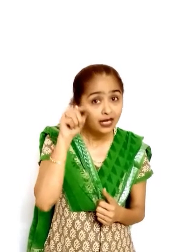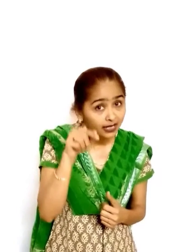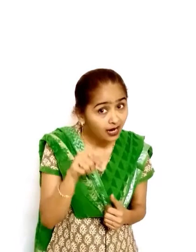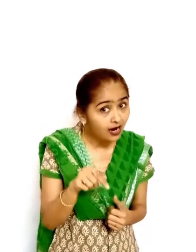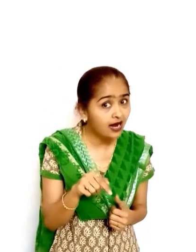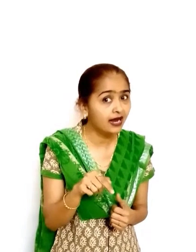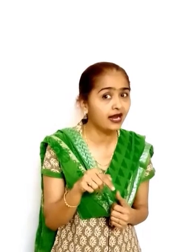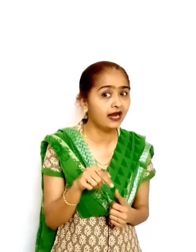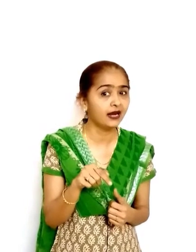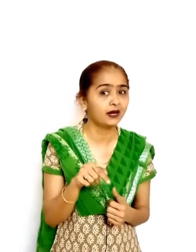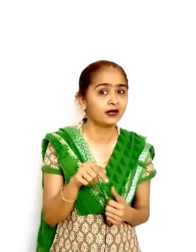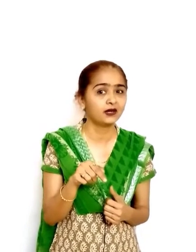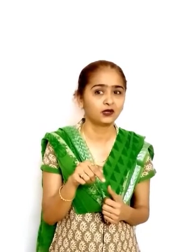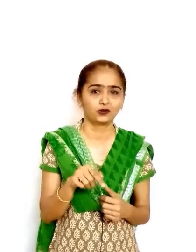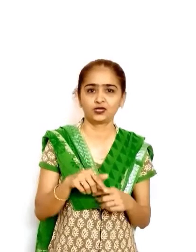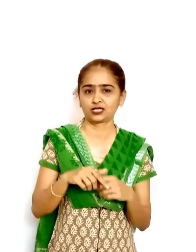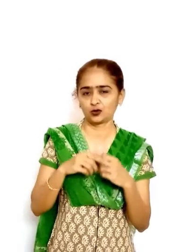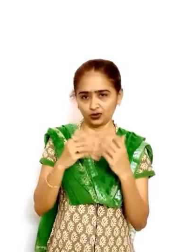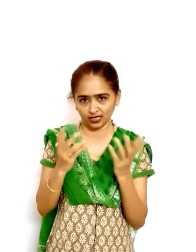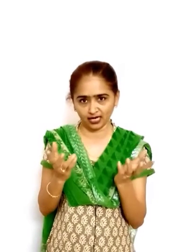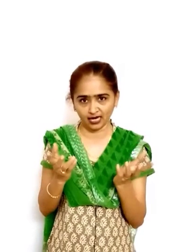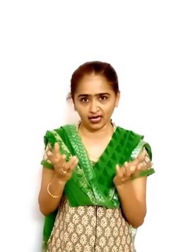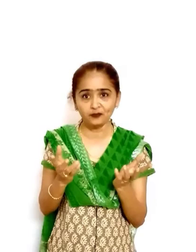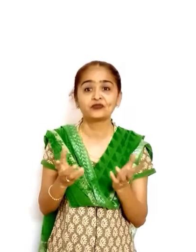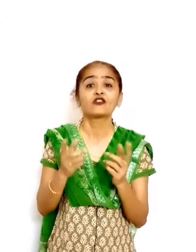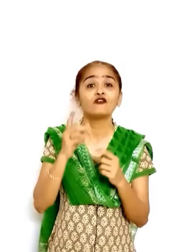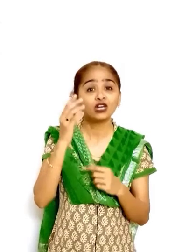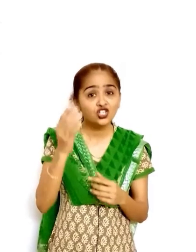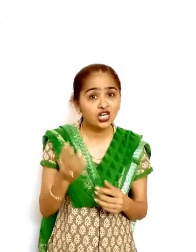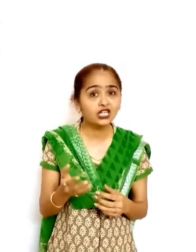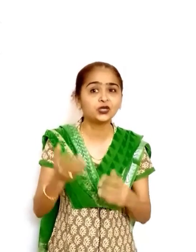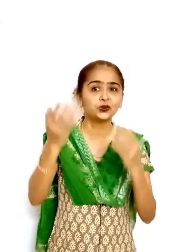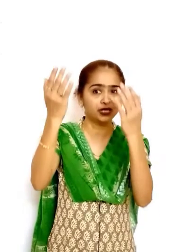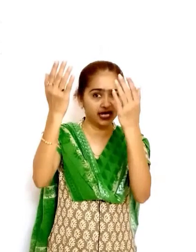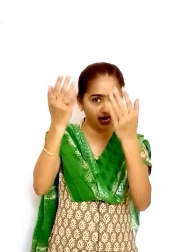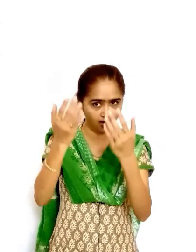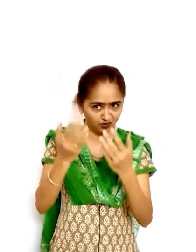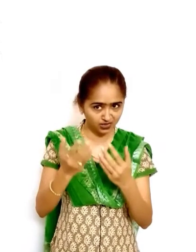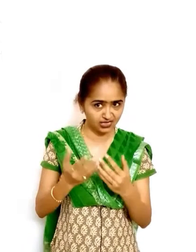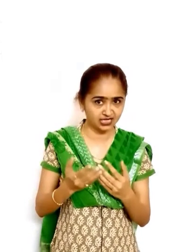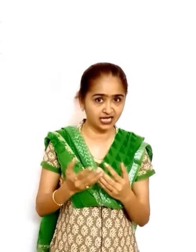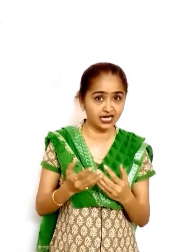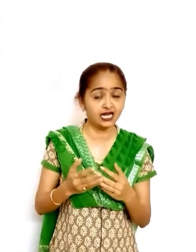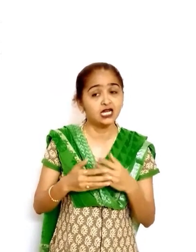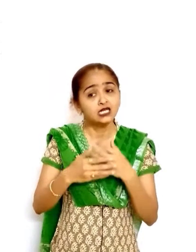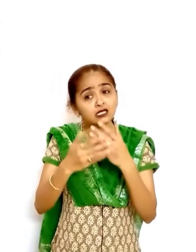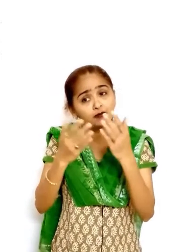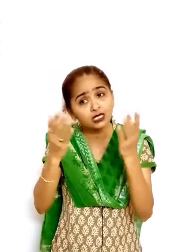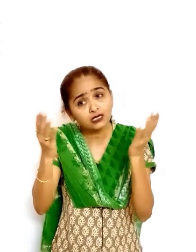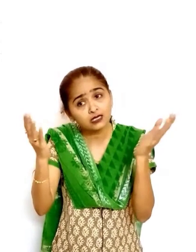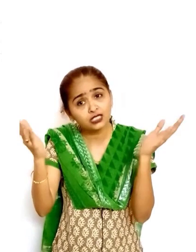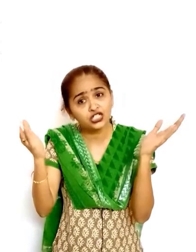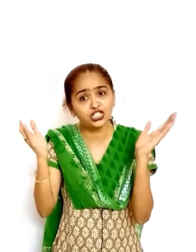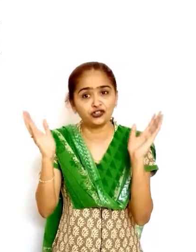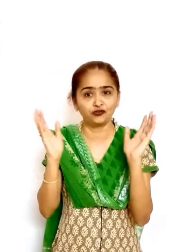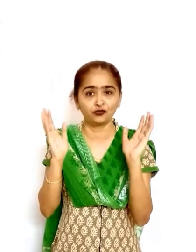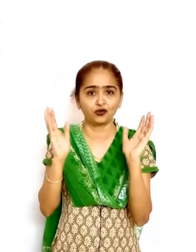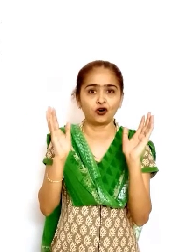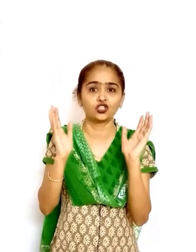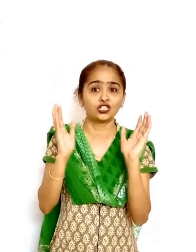पड़ रहा है? तो इसका उत्तर है, वर्षा ऋतु के आगमन से समस्त जीव और